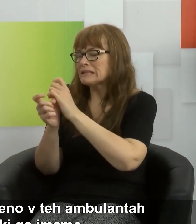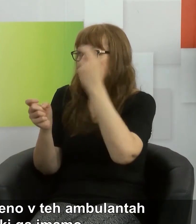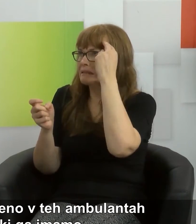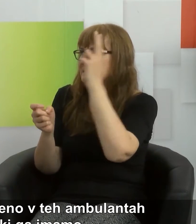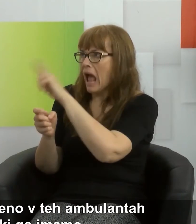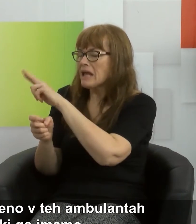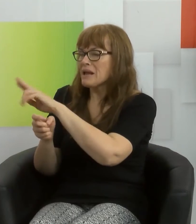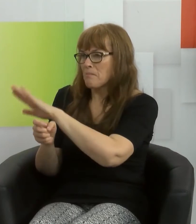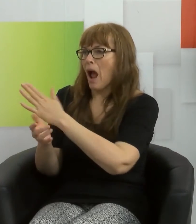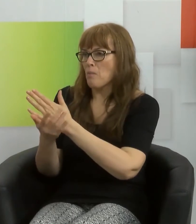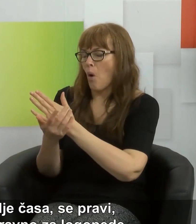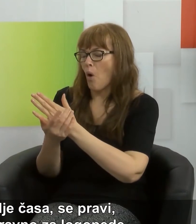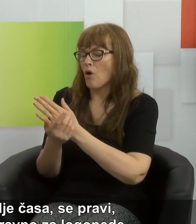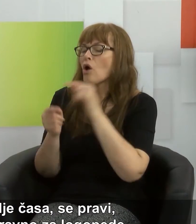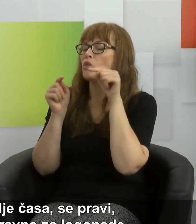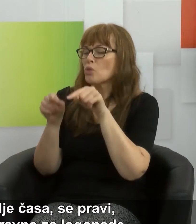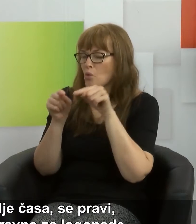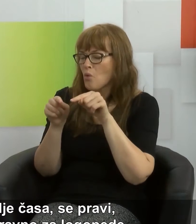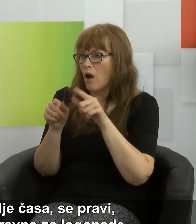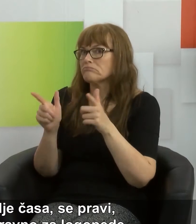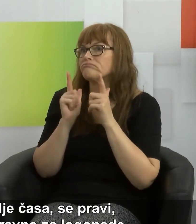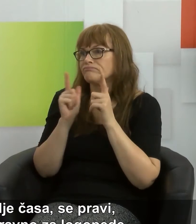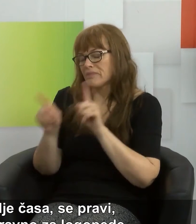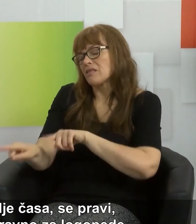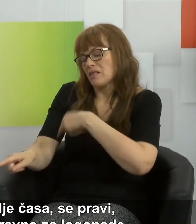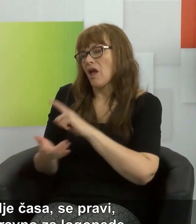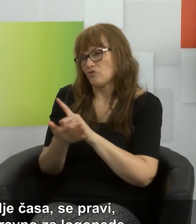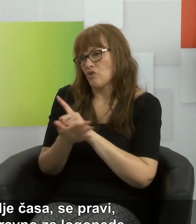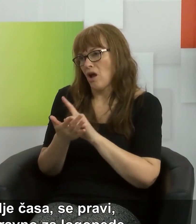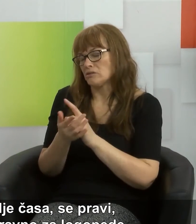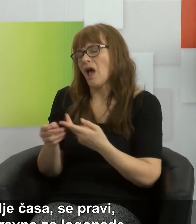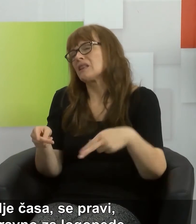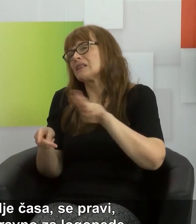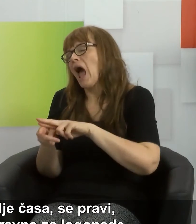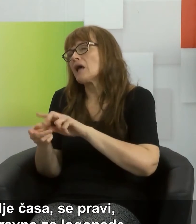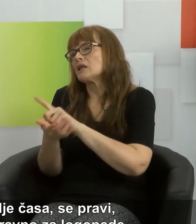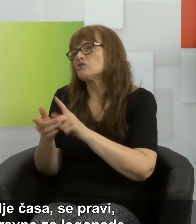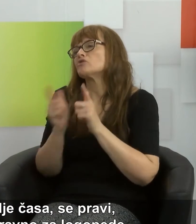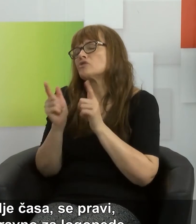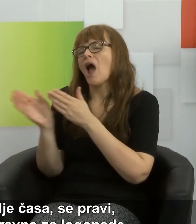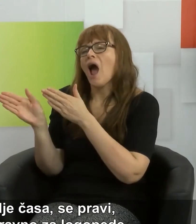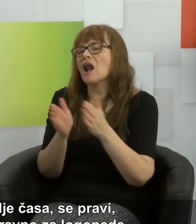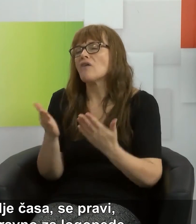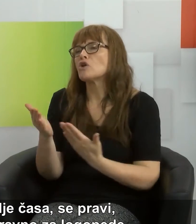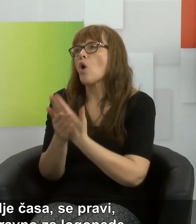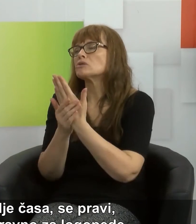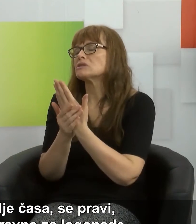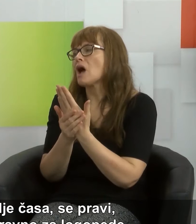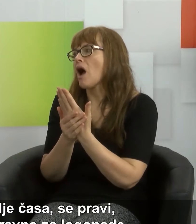znanja, ki ga imamo. Tukaj se pa čaka dlje časa, se pravi, najdlje časa se čaka ravno za